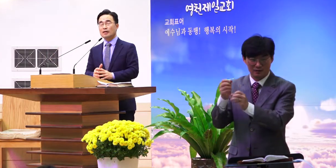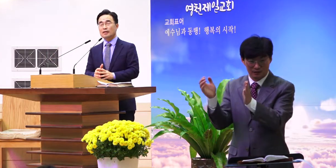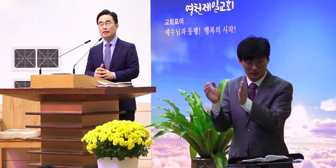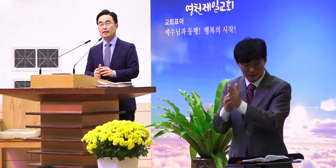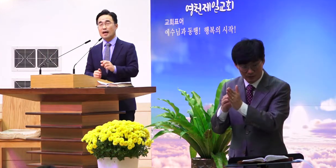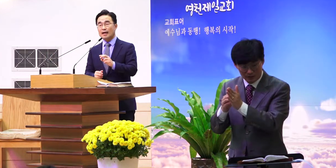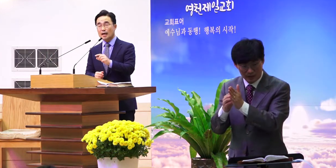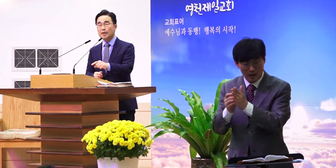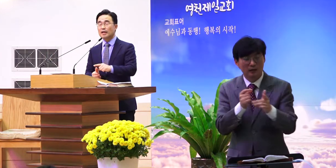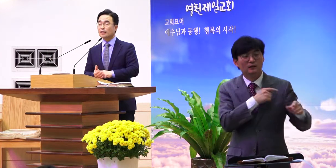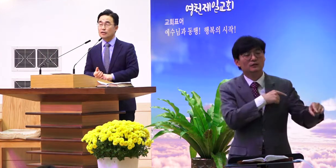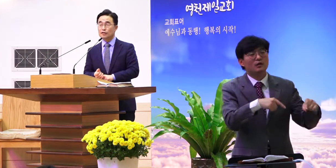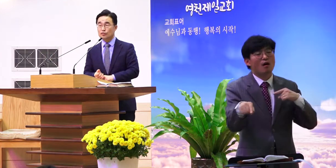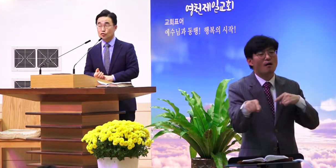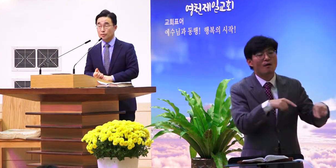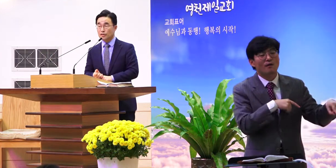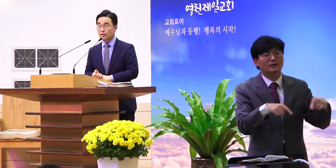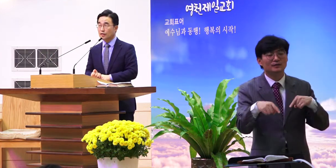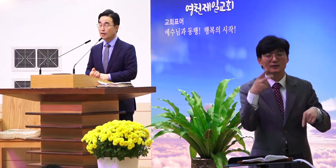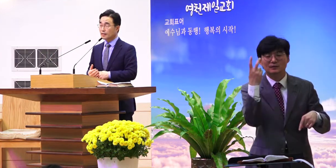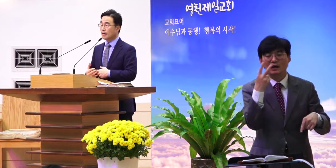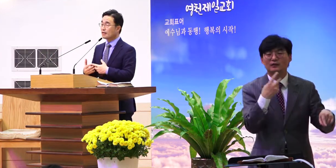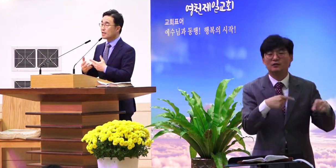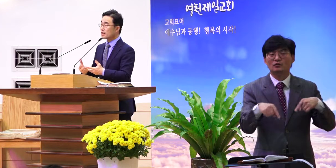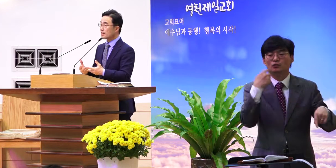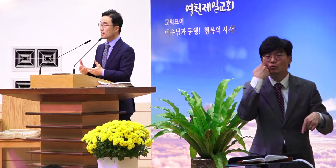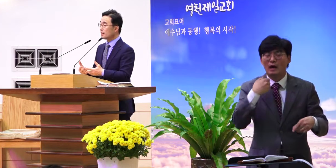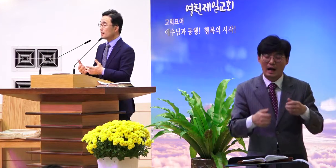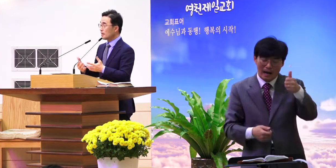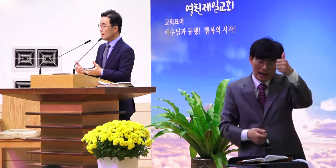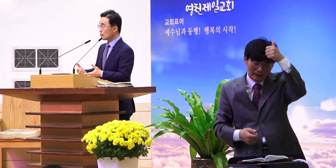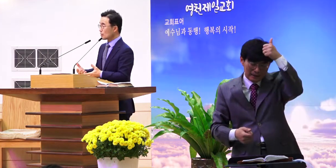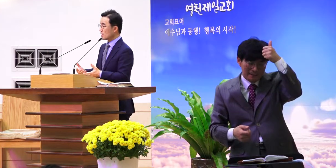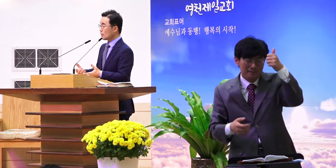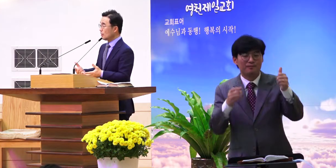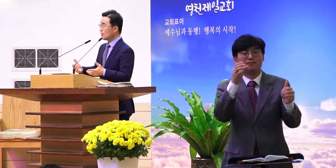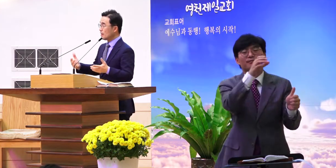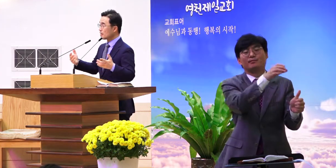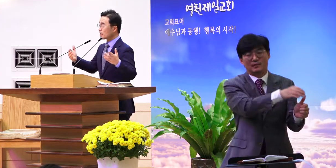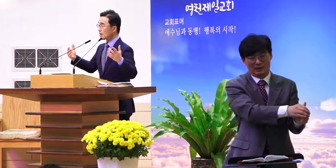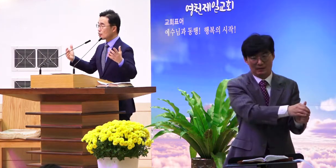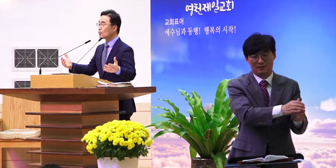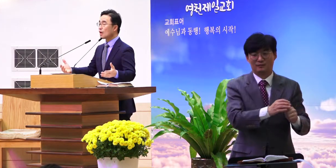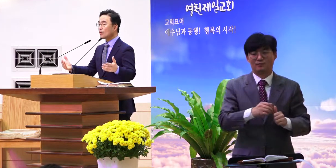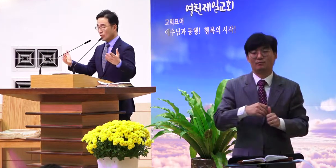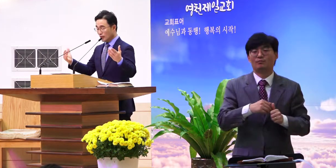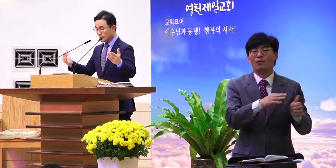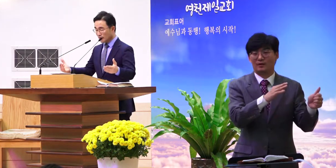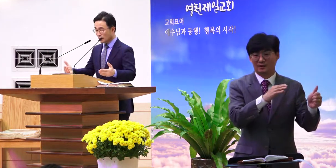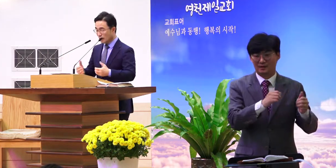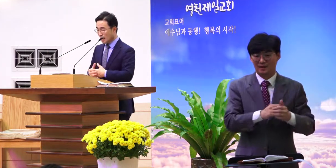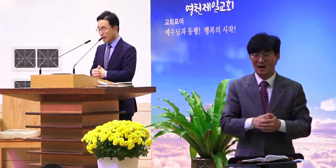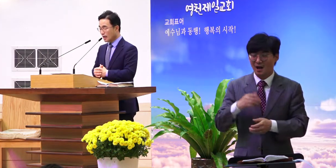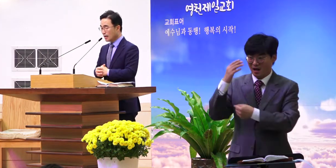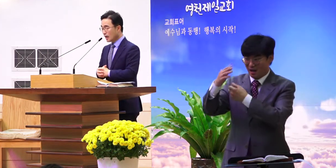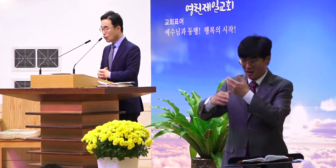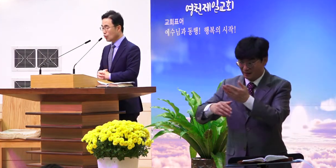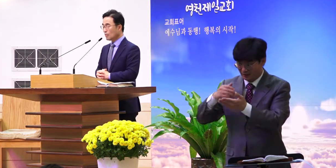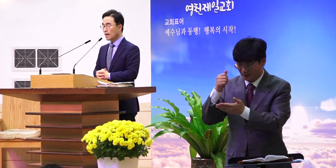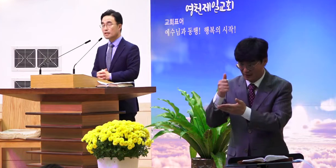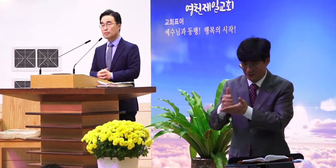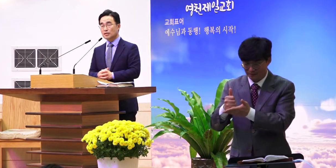왕이신데 아담에게 그것을 주시면서 나를 대신하여서 대리 통치자로 이 세상을 정복하고